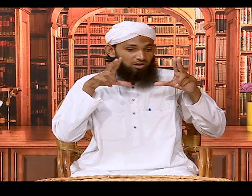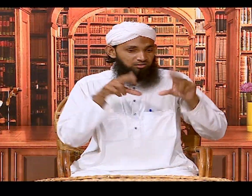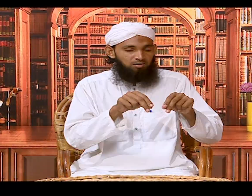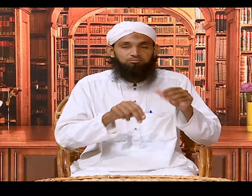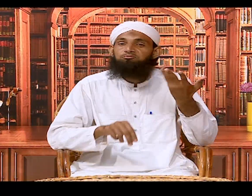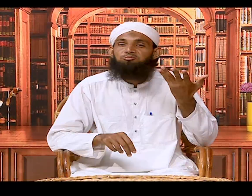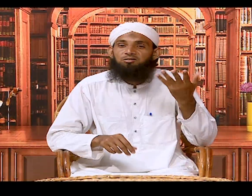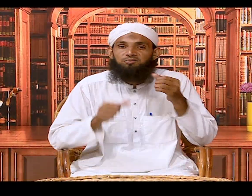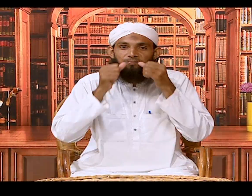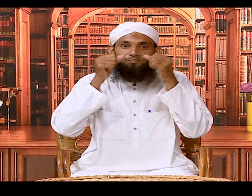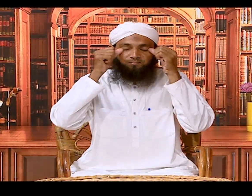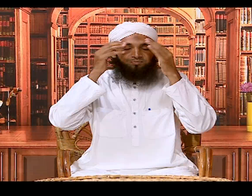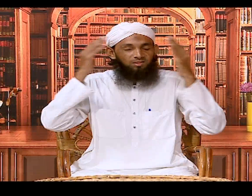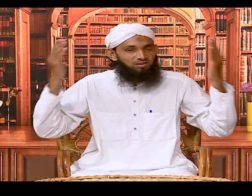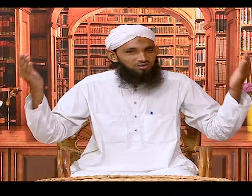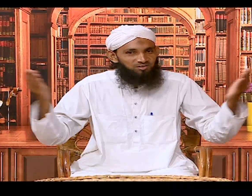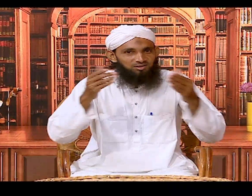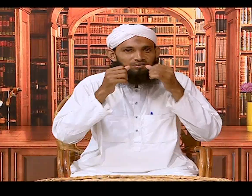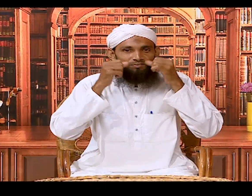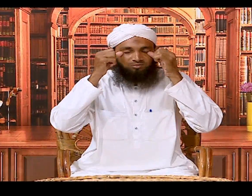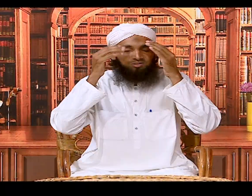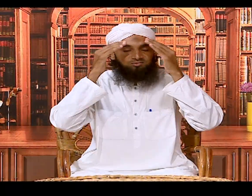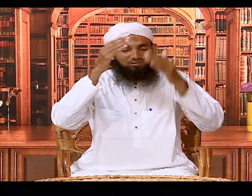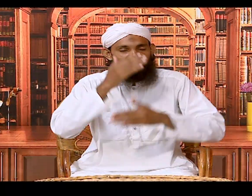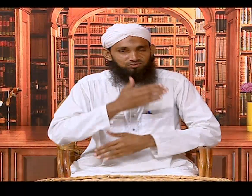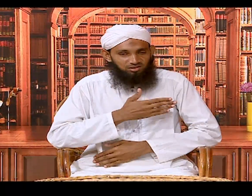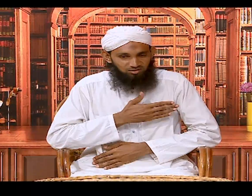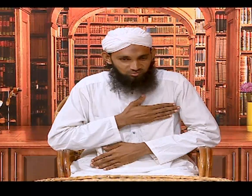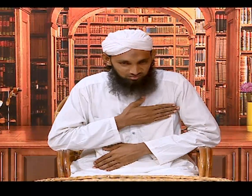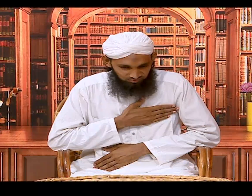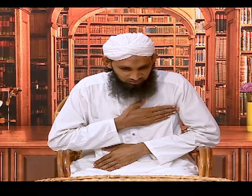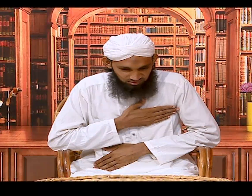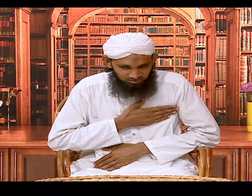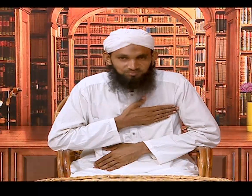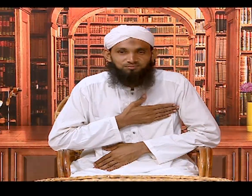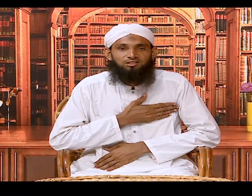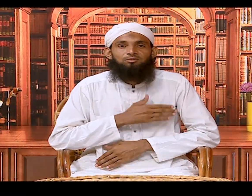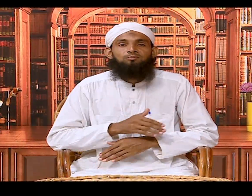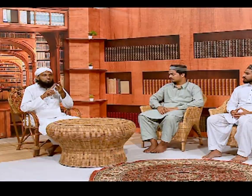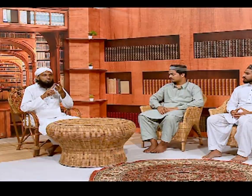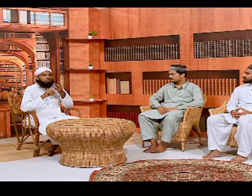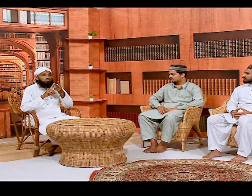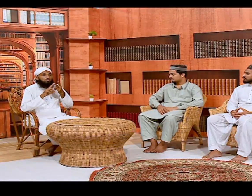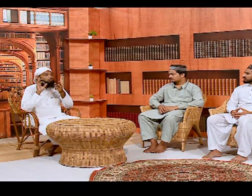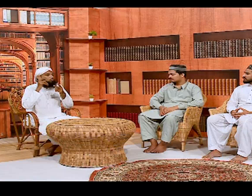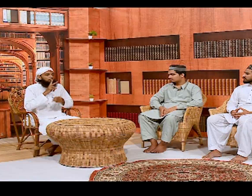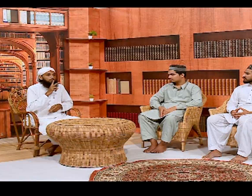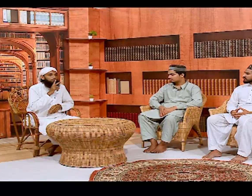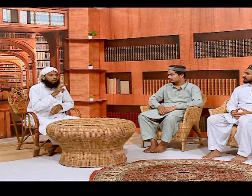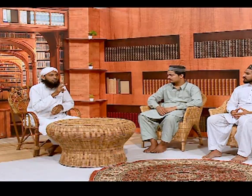پاک اس دل کو عذاب نہیں دیتا۔ صلو علی الحبیب صلی اللہ علی محمد۔ دوسری خصوصیت، نکاح میں حضور